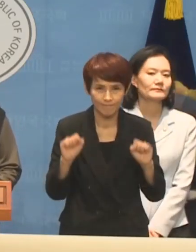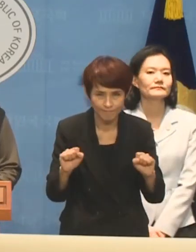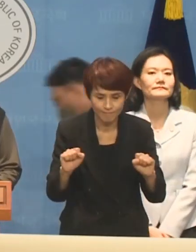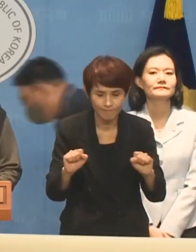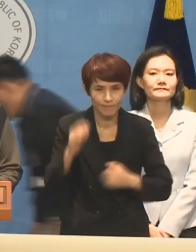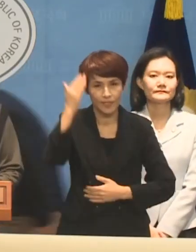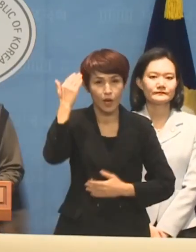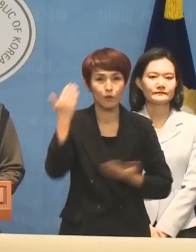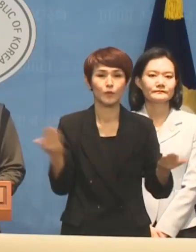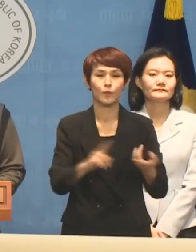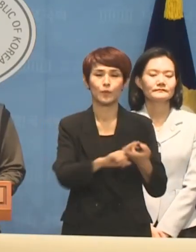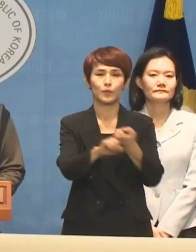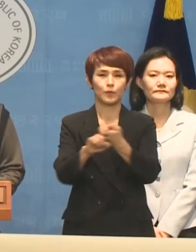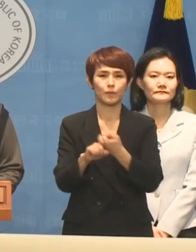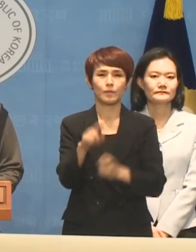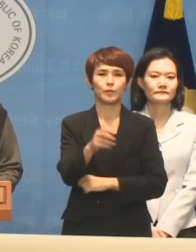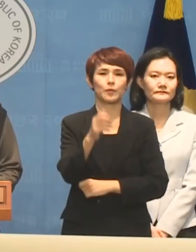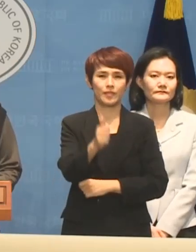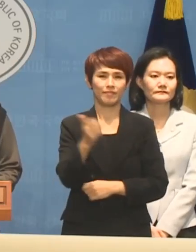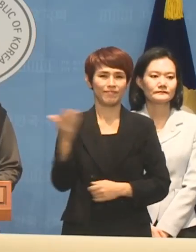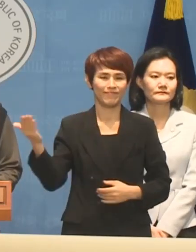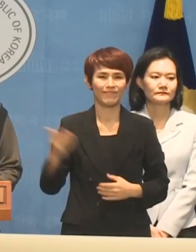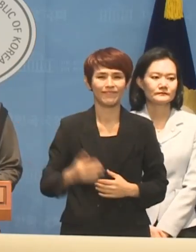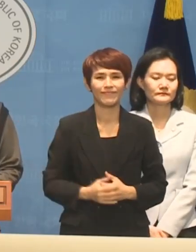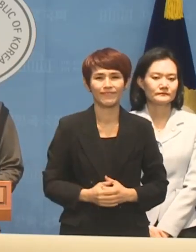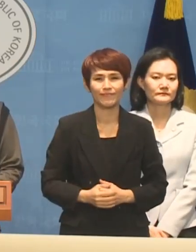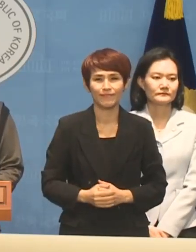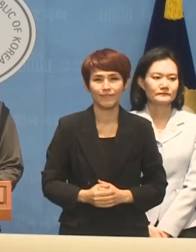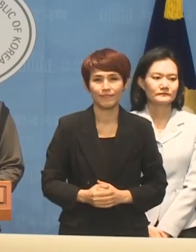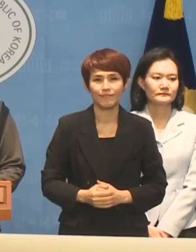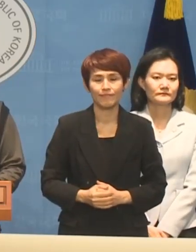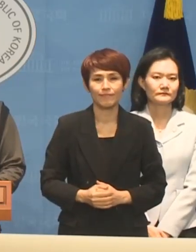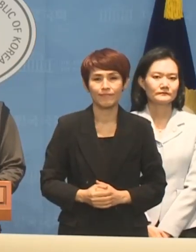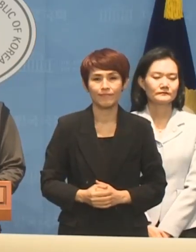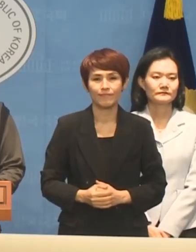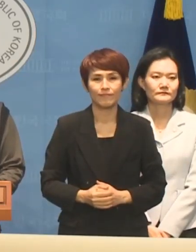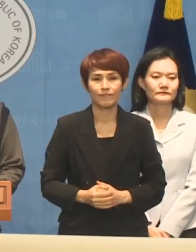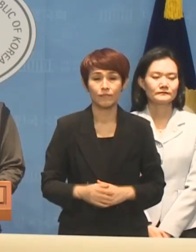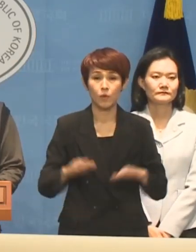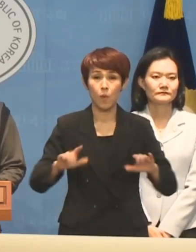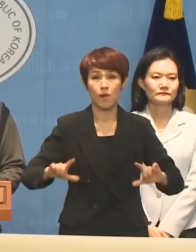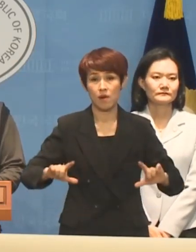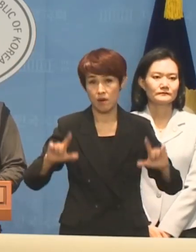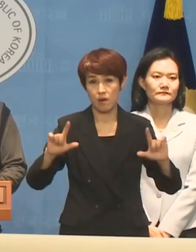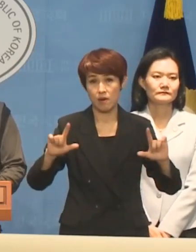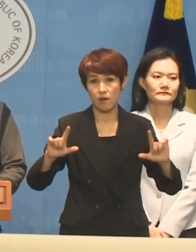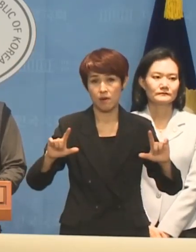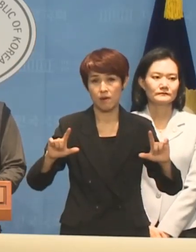안녕하십니까. 한국노총 사무총장 유기섭입니다. 올해 우리